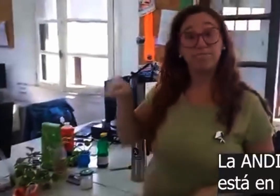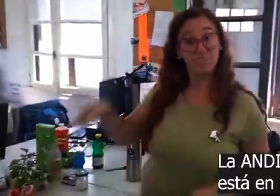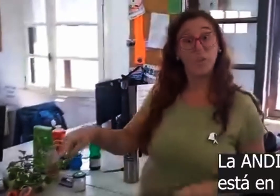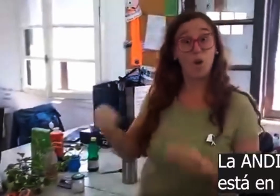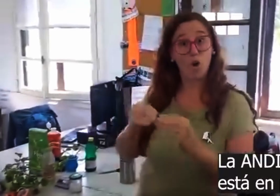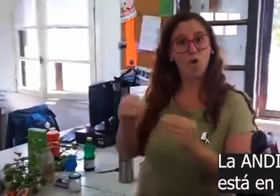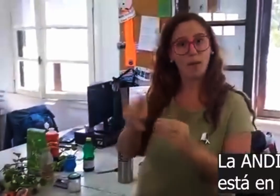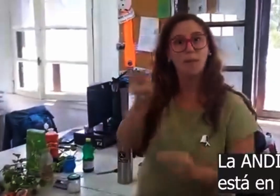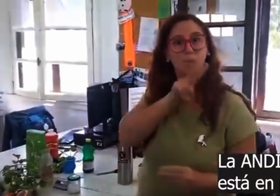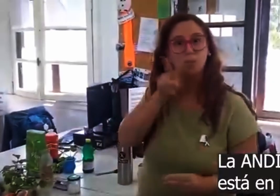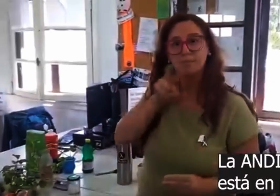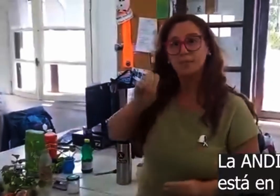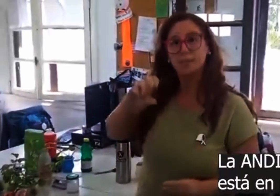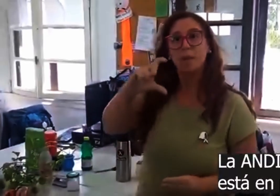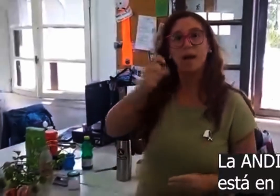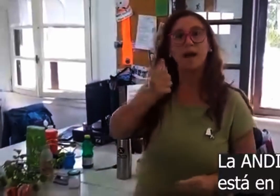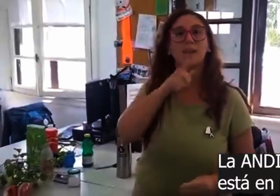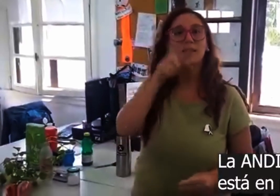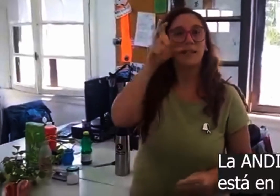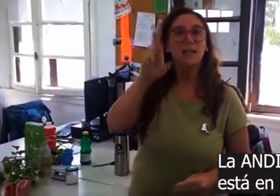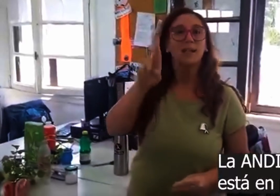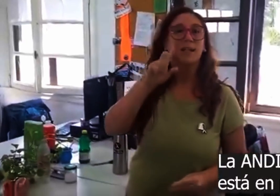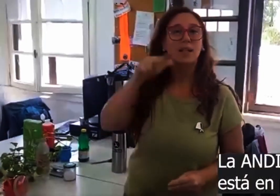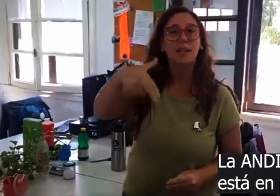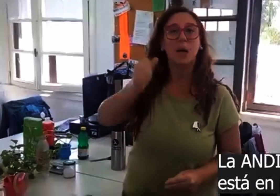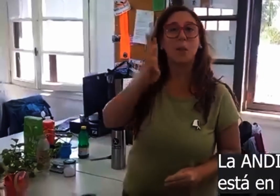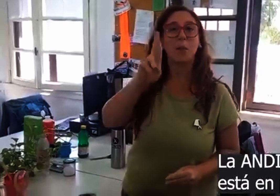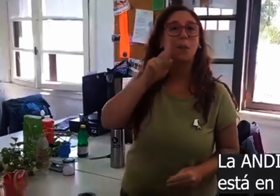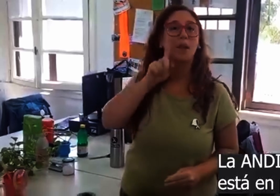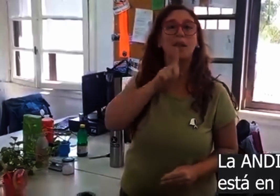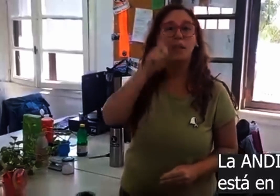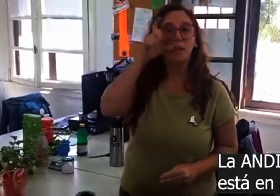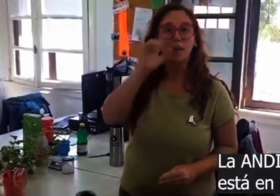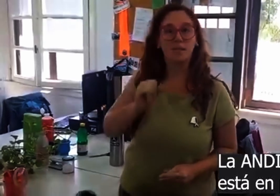Acá trabajaba Caterina Brites, administrativa.